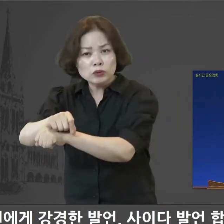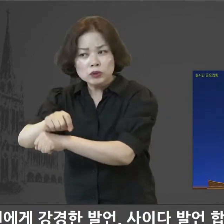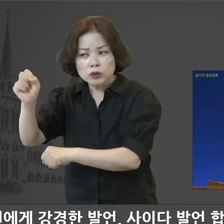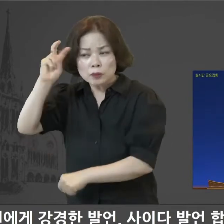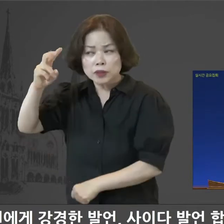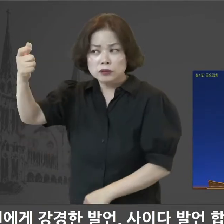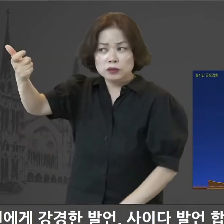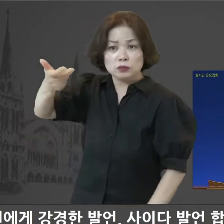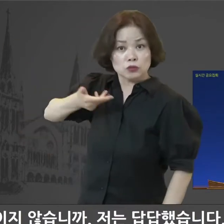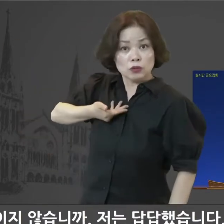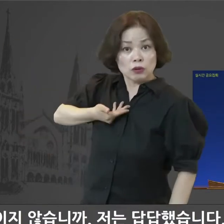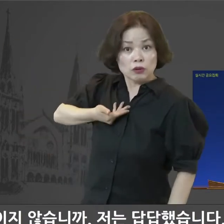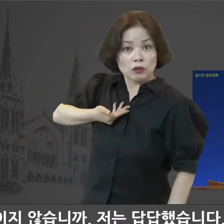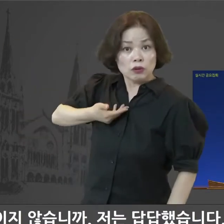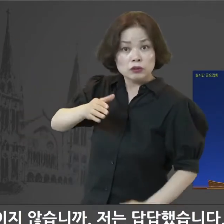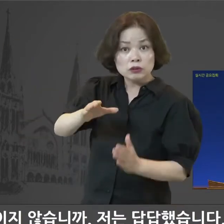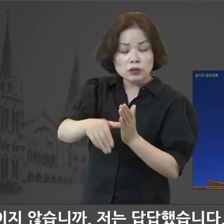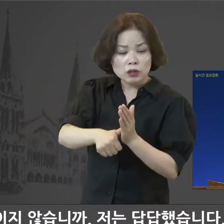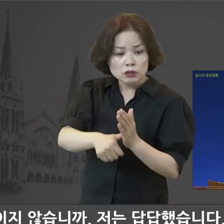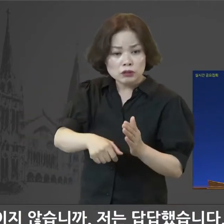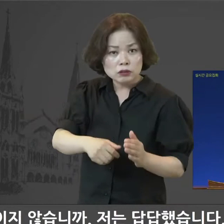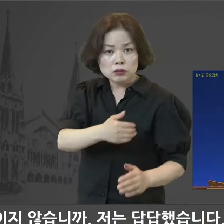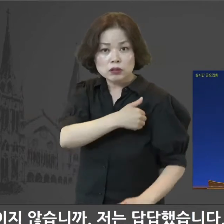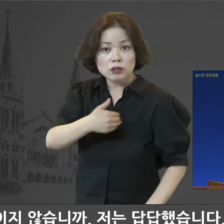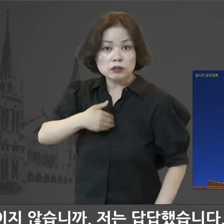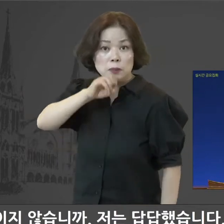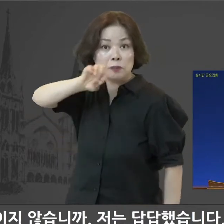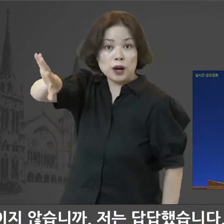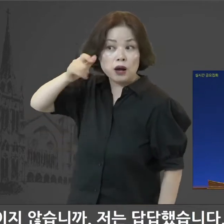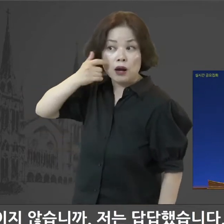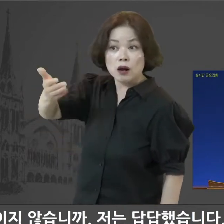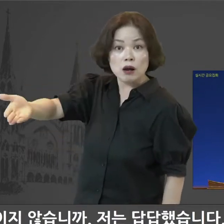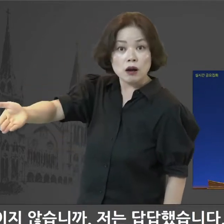갑자기 질문을 했다고 가정했을 때 자신 있게 답변하실 수 있어요?